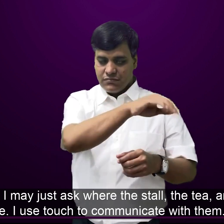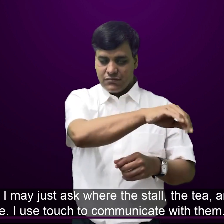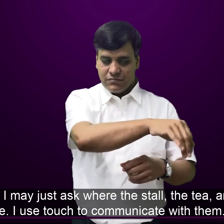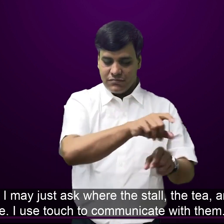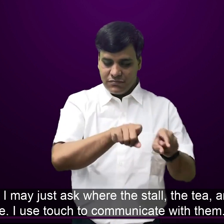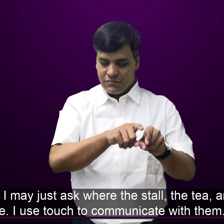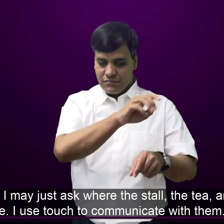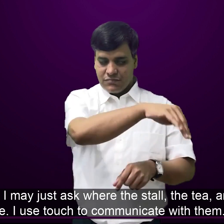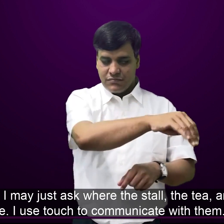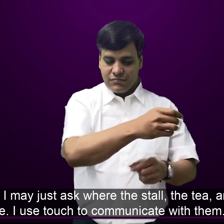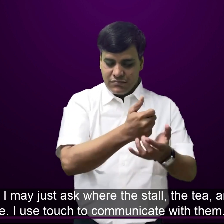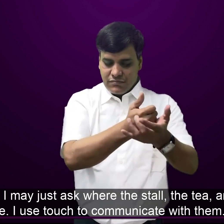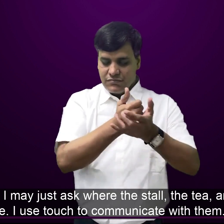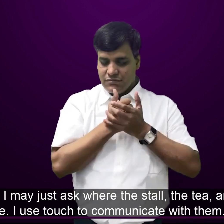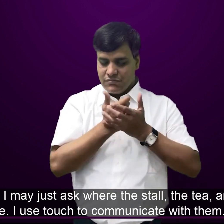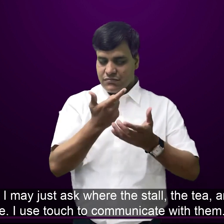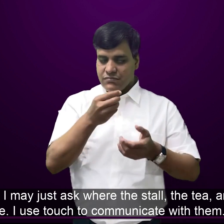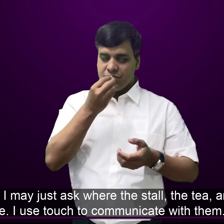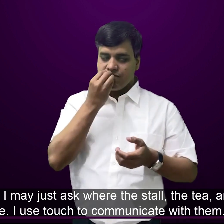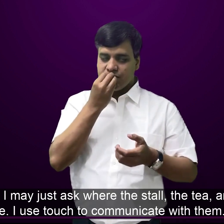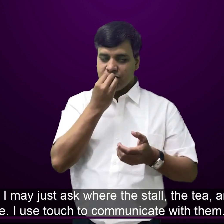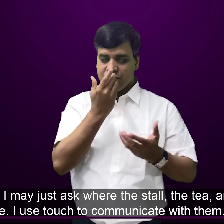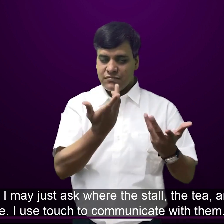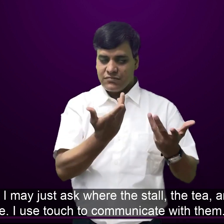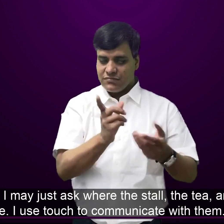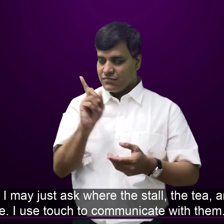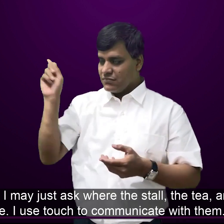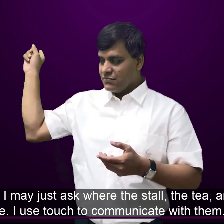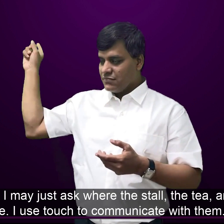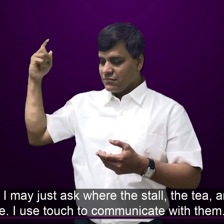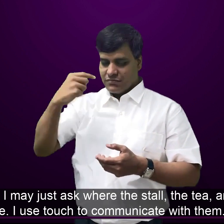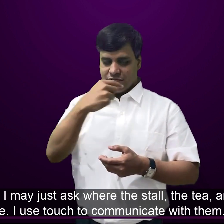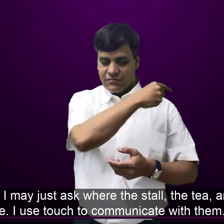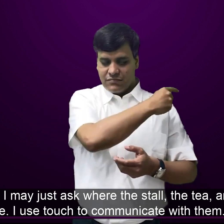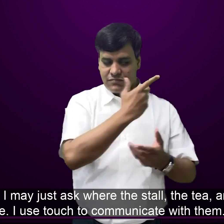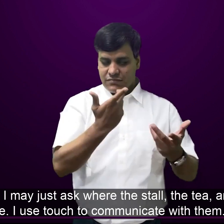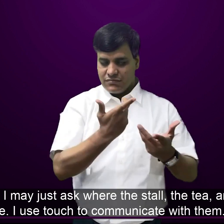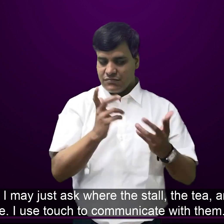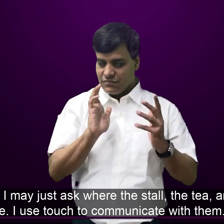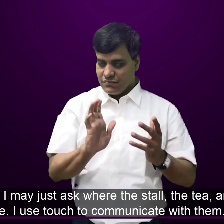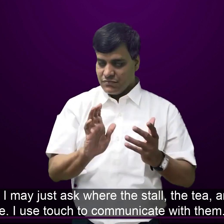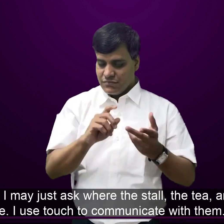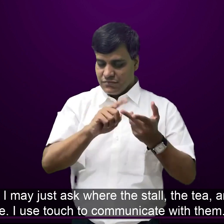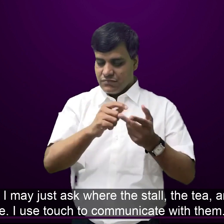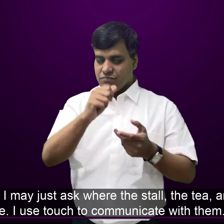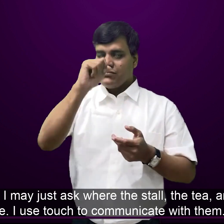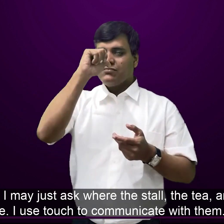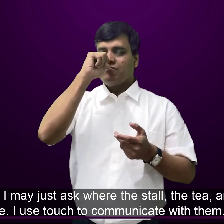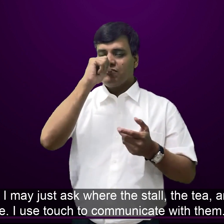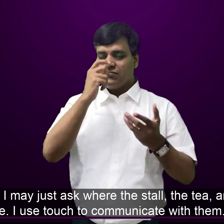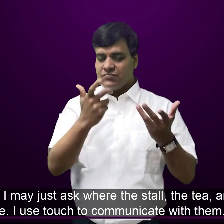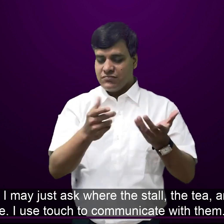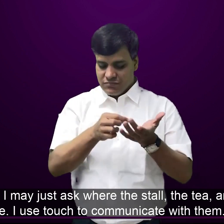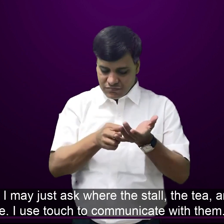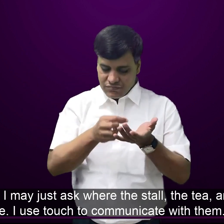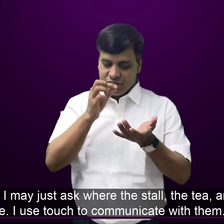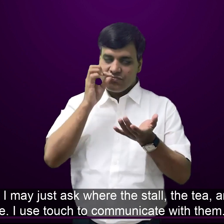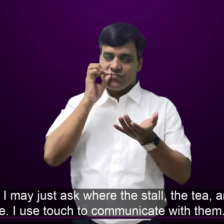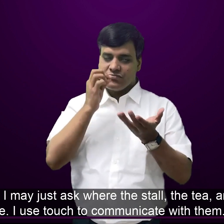मालूम पड़ता है। अगर हमें किसी से पूछना है कि चाय की दुकान कहाँ है, खाने की दुकान कहाँ है, तो हम